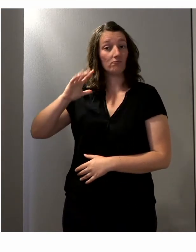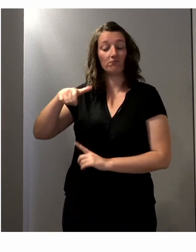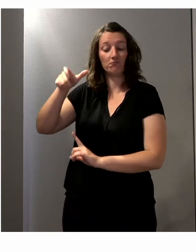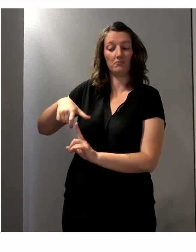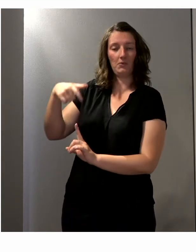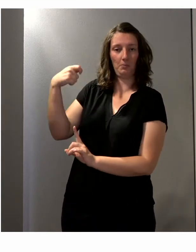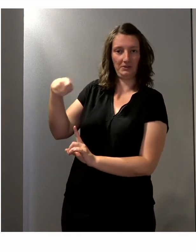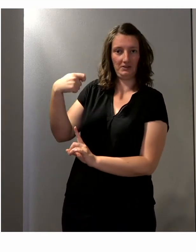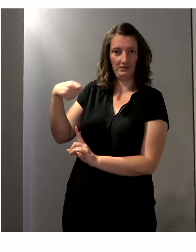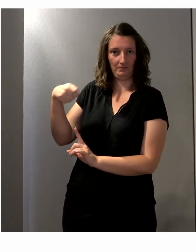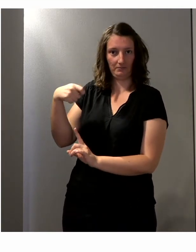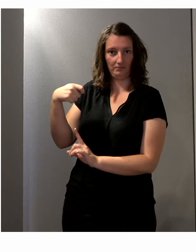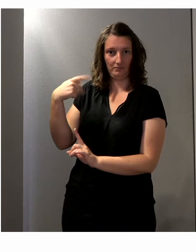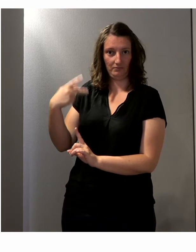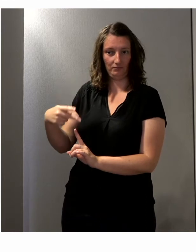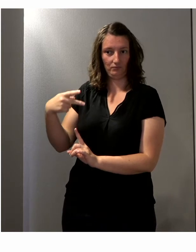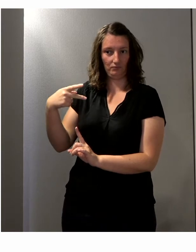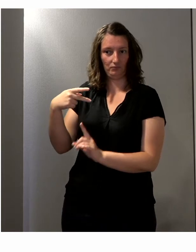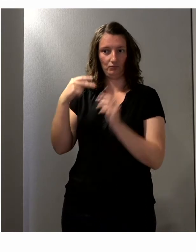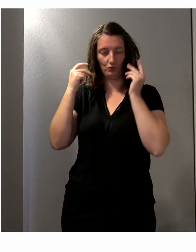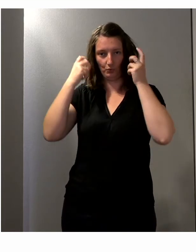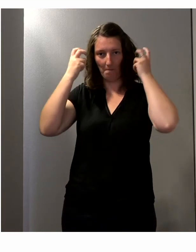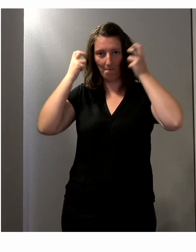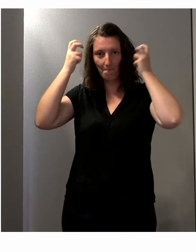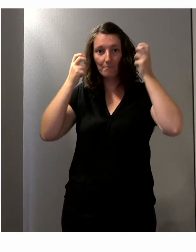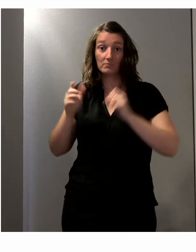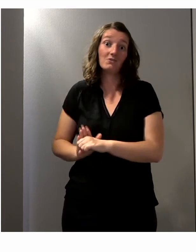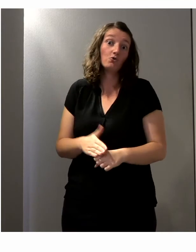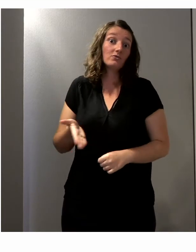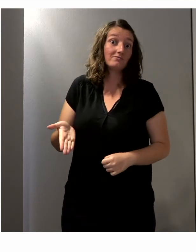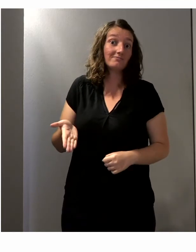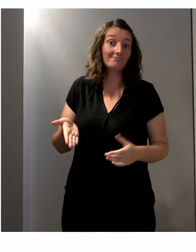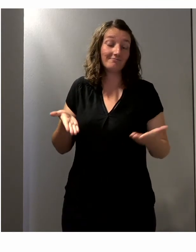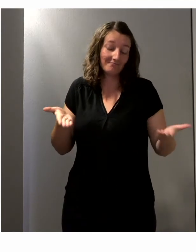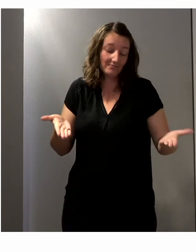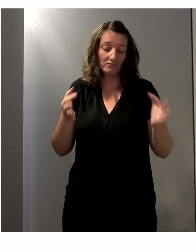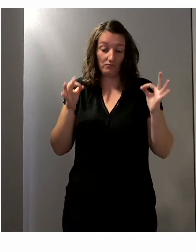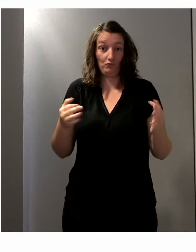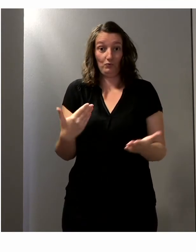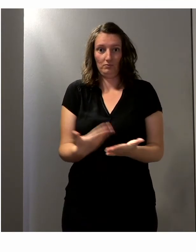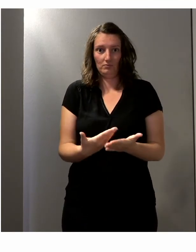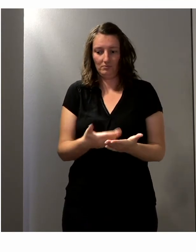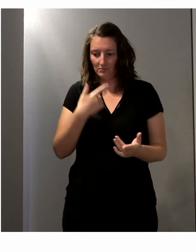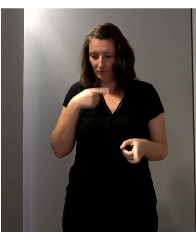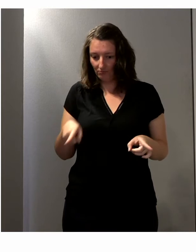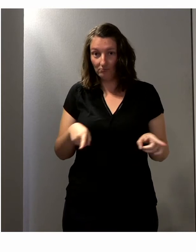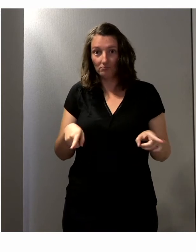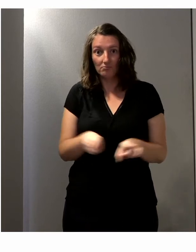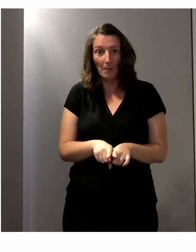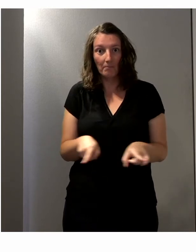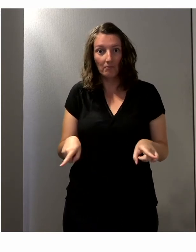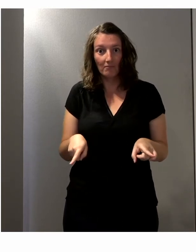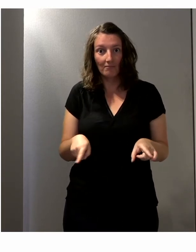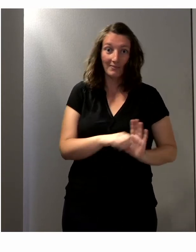quinquennat, on va dire, de Lionel Jospin, donc un gouvernement de gauche. Donc c'est vraiment une sorte d'unanimité qui est